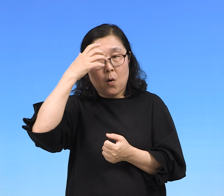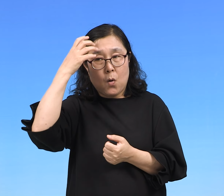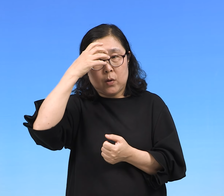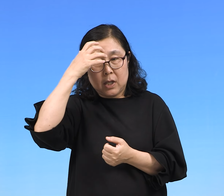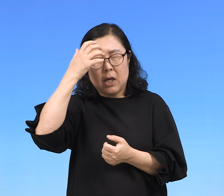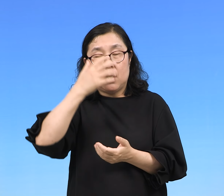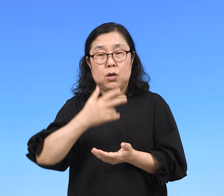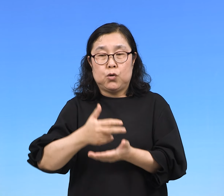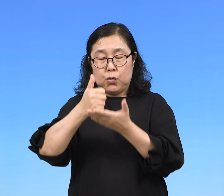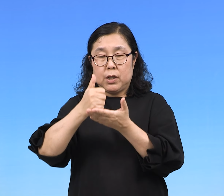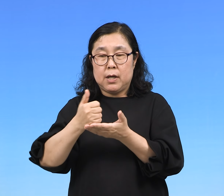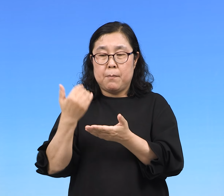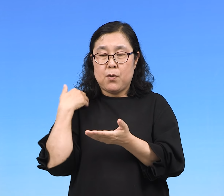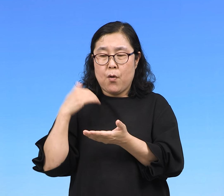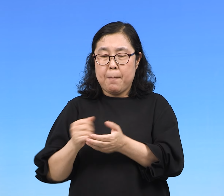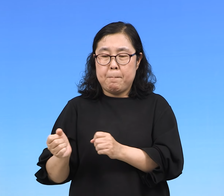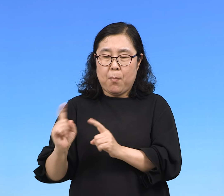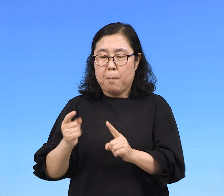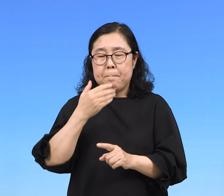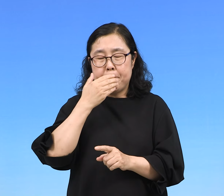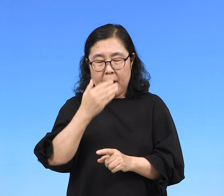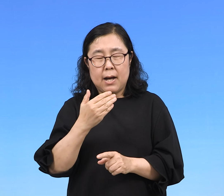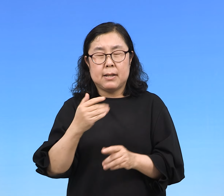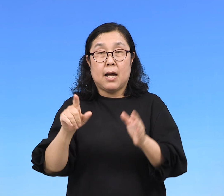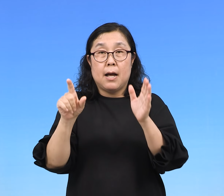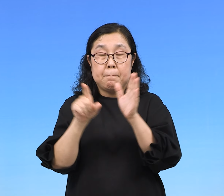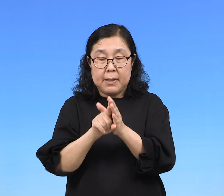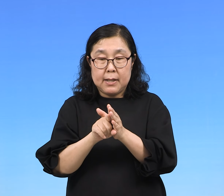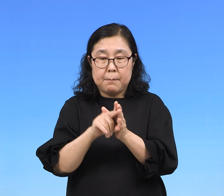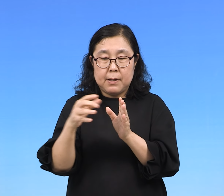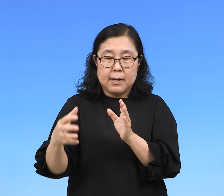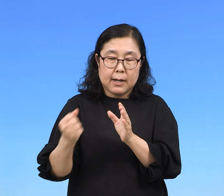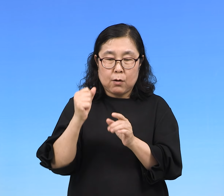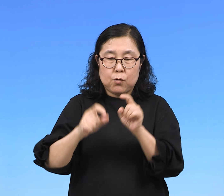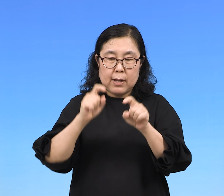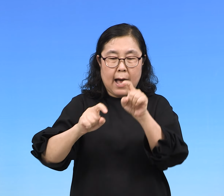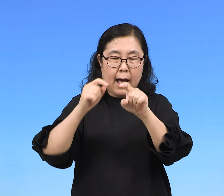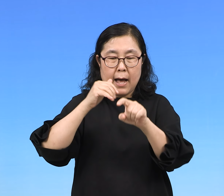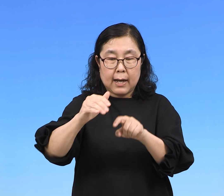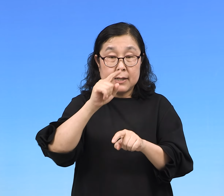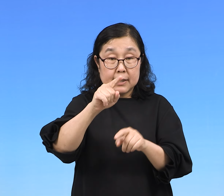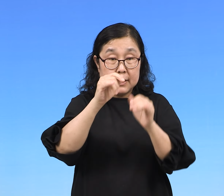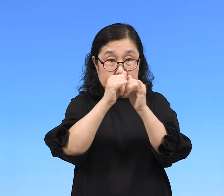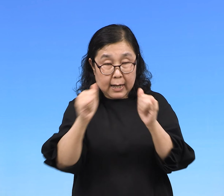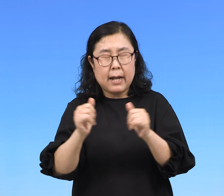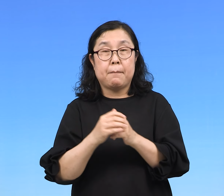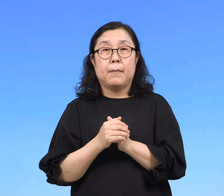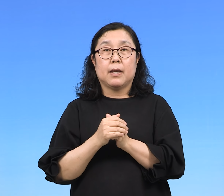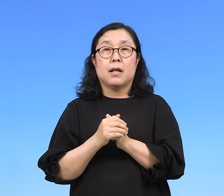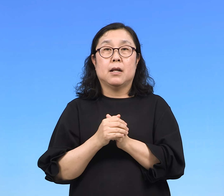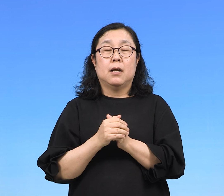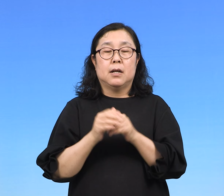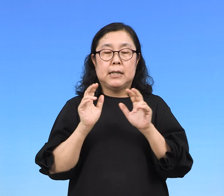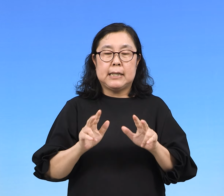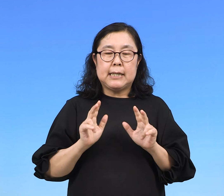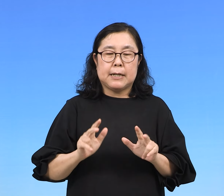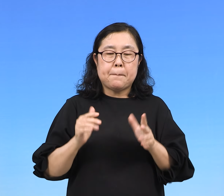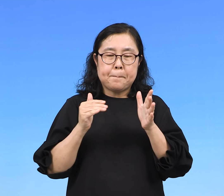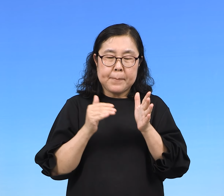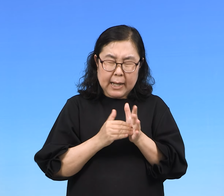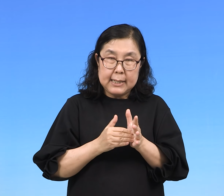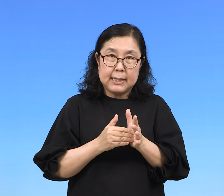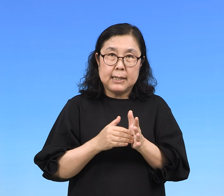영혼을 주님만은 회복시켜 주실 수 있습니다. 믿음을 갖고 나가는 그 사람에게는 오늘도 여전히